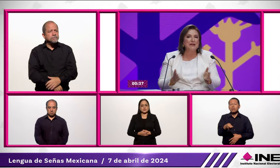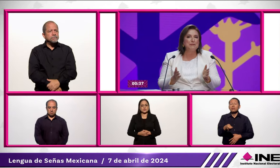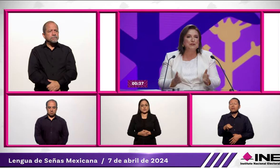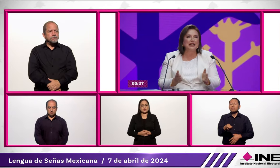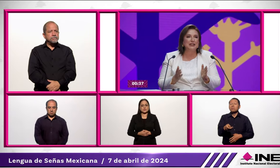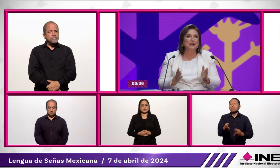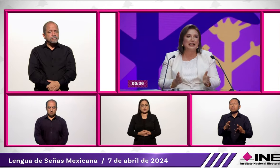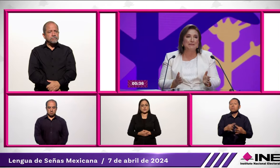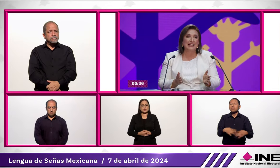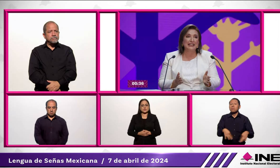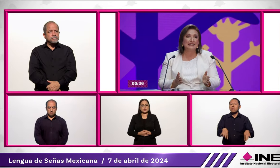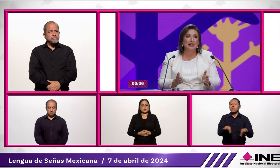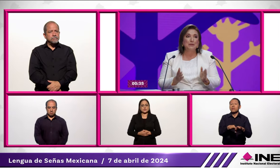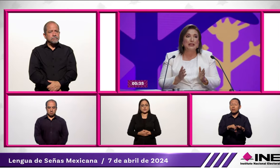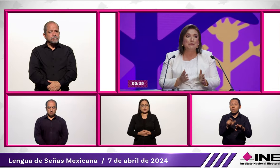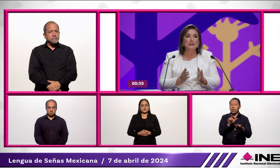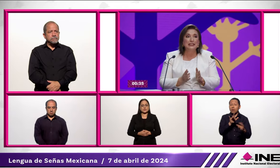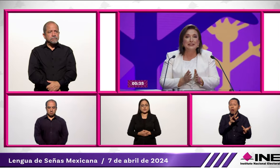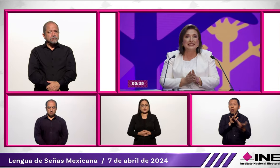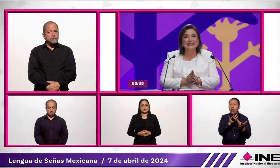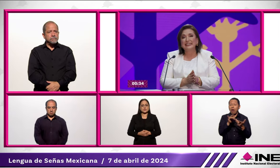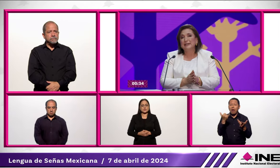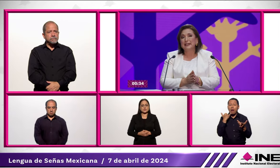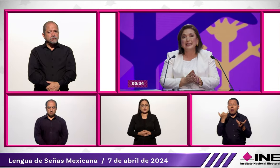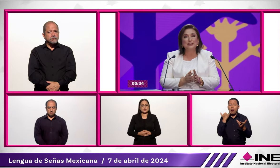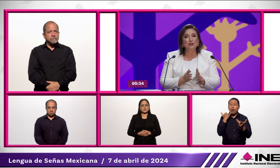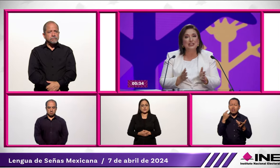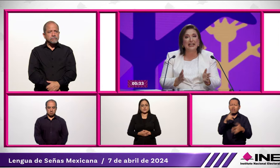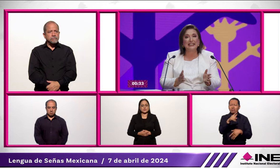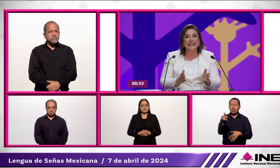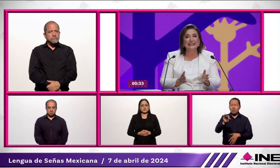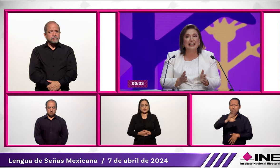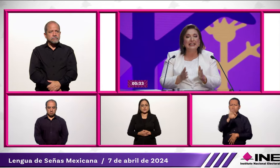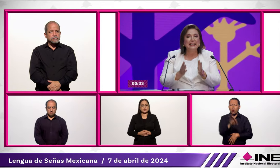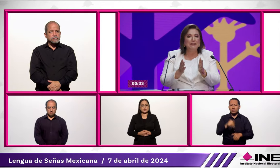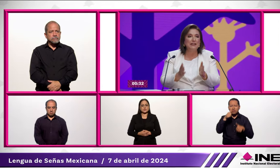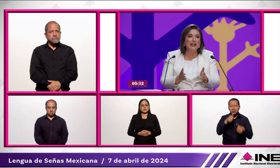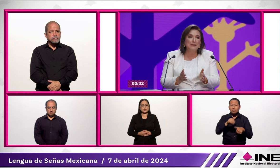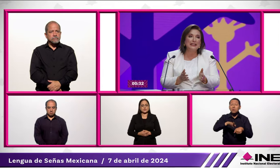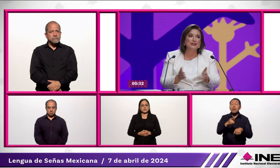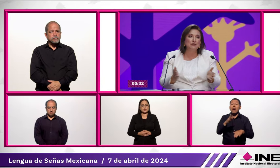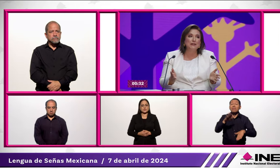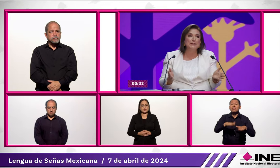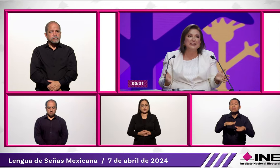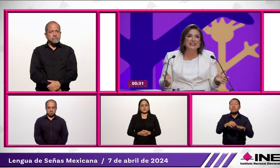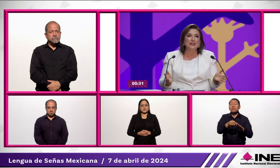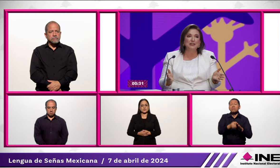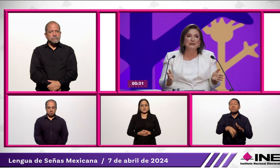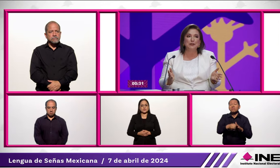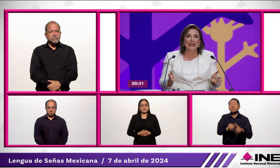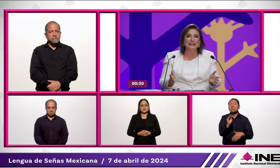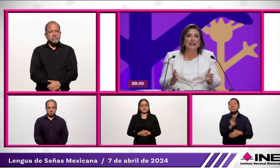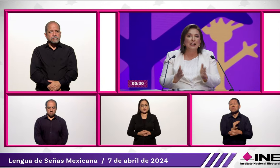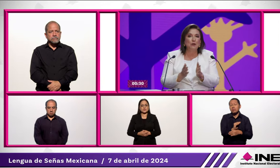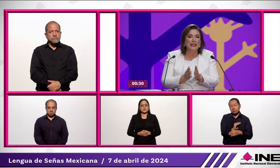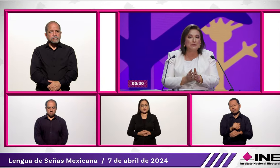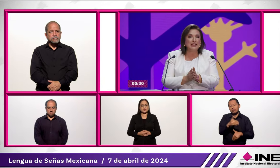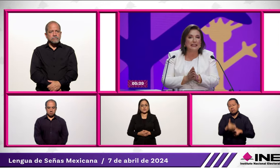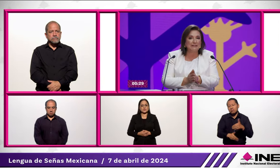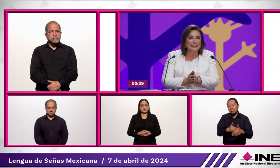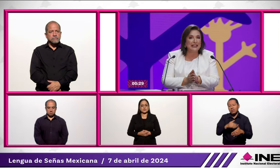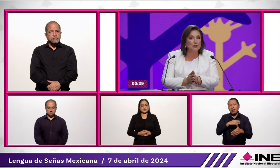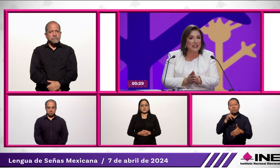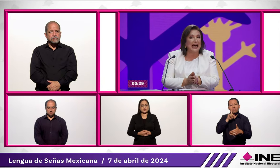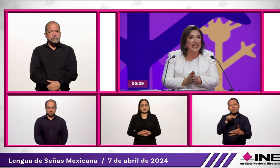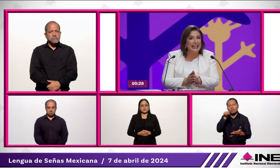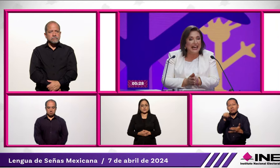el 100% de llamadas, porque muchas veces esas llamadas no se canalizan y finalmente sufren feminicidio esas mujeres. Lo haremos